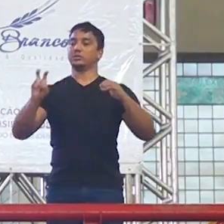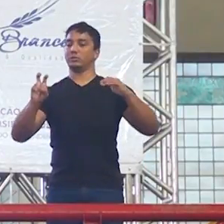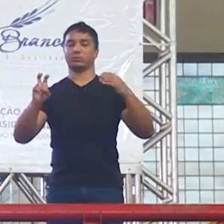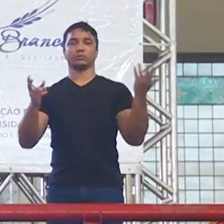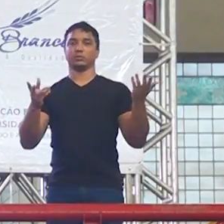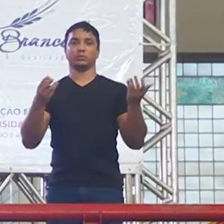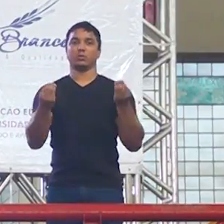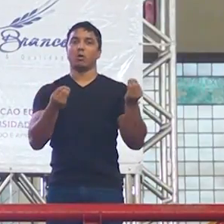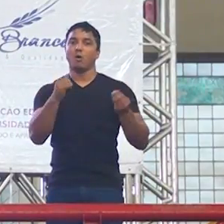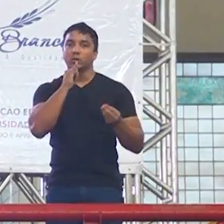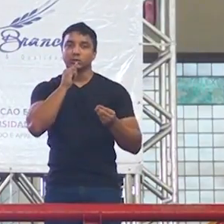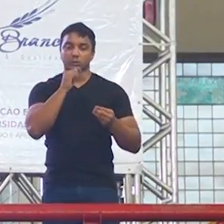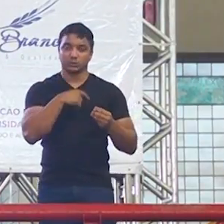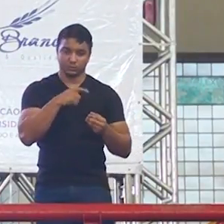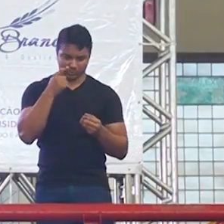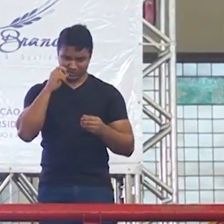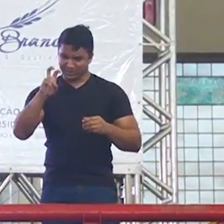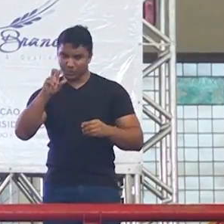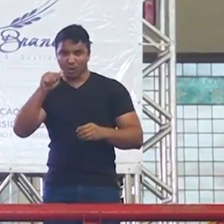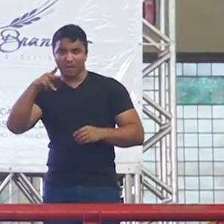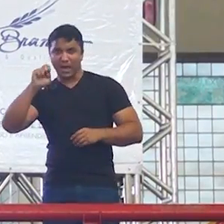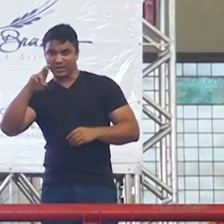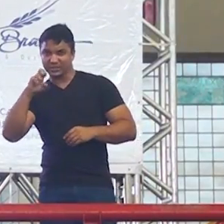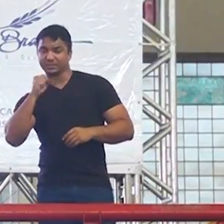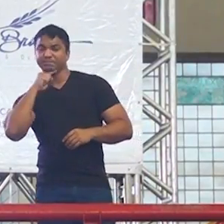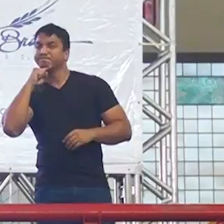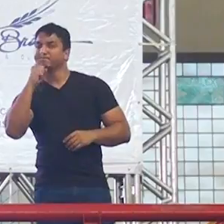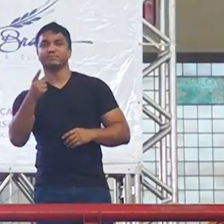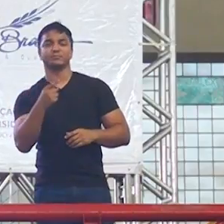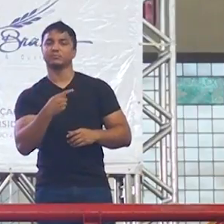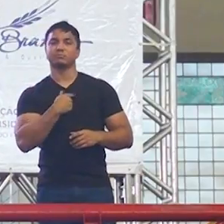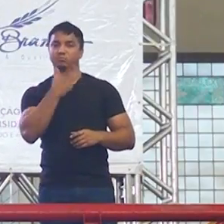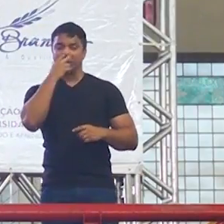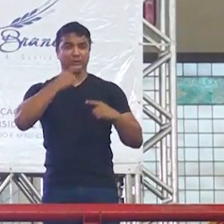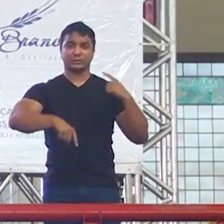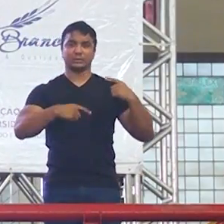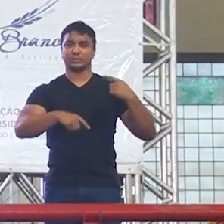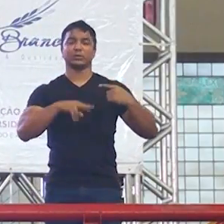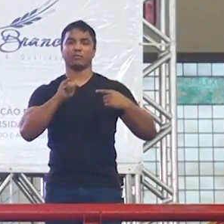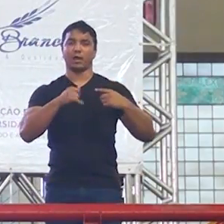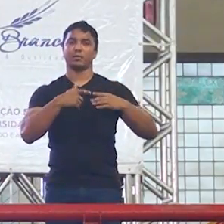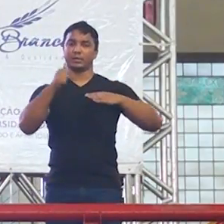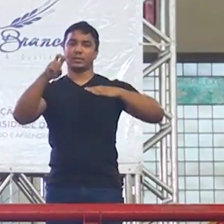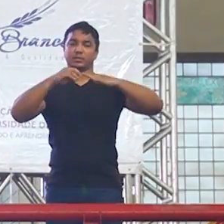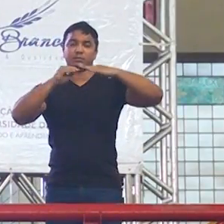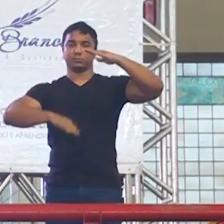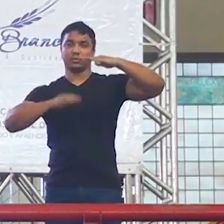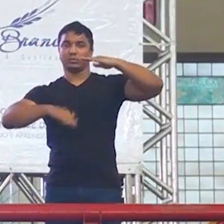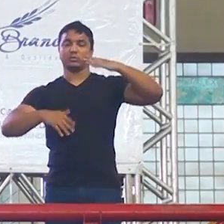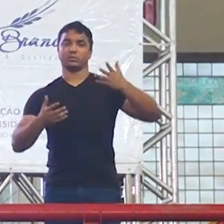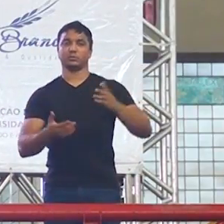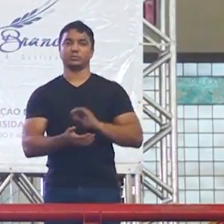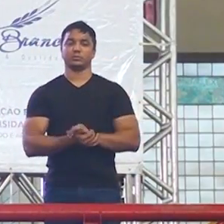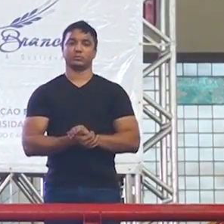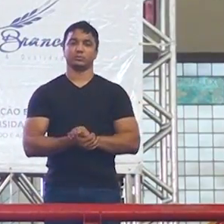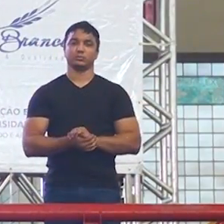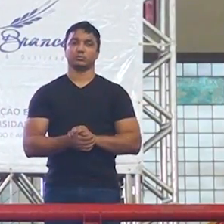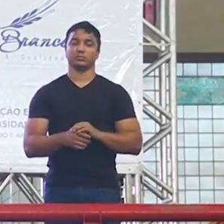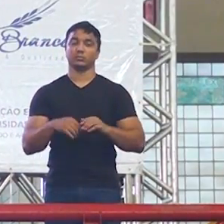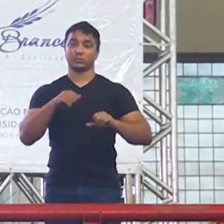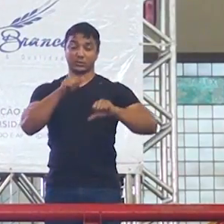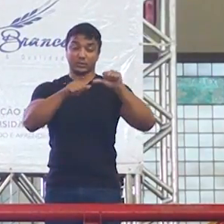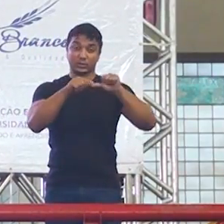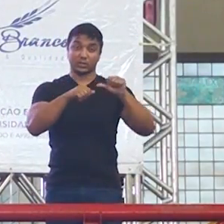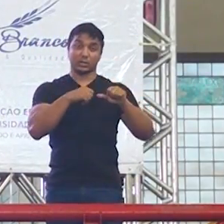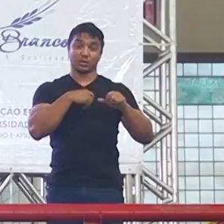eu colocar um disjuntor de 5 amperes, não vai funcionar, porque continua menor do que 5 amperes. Trocar um